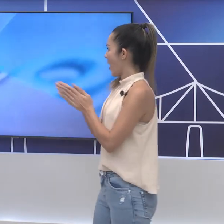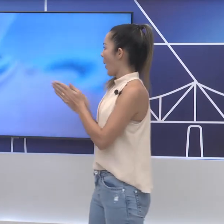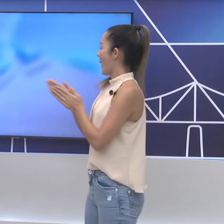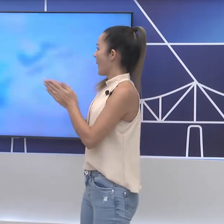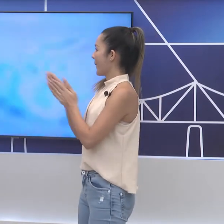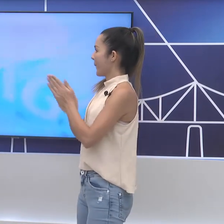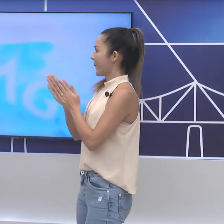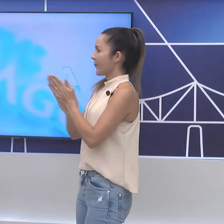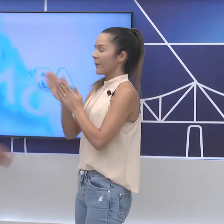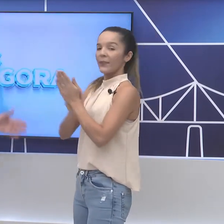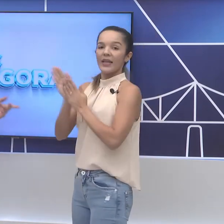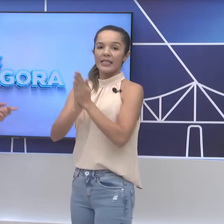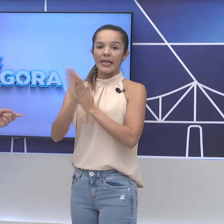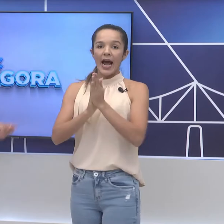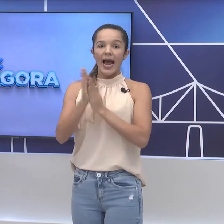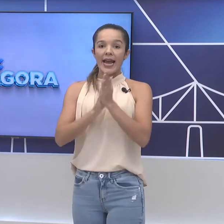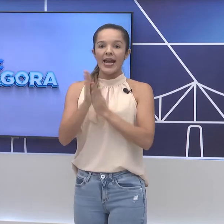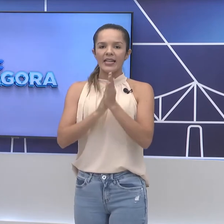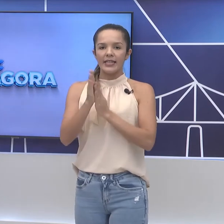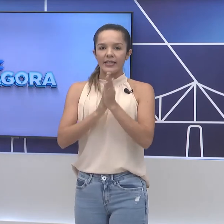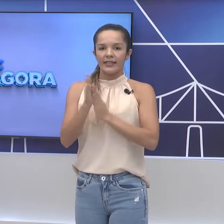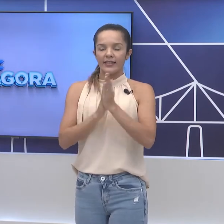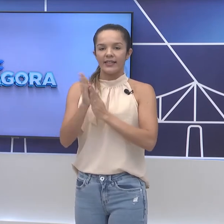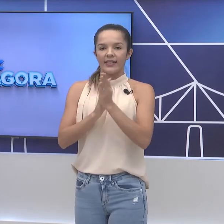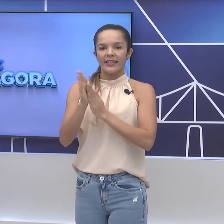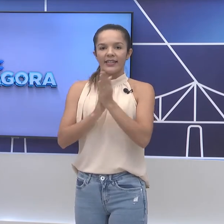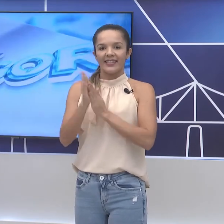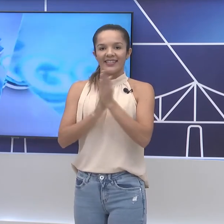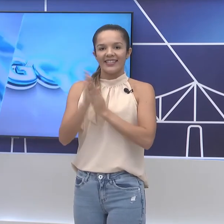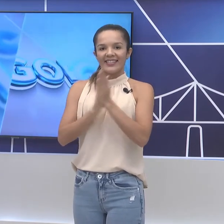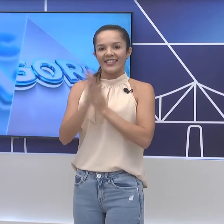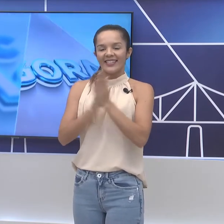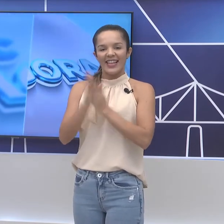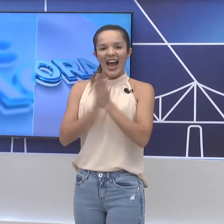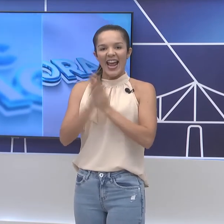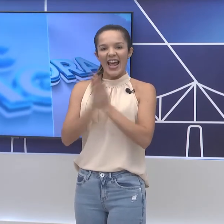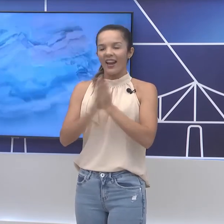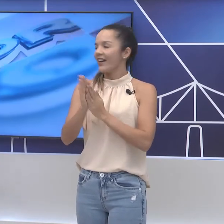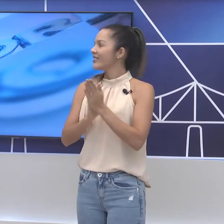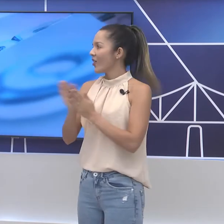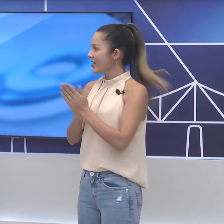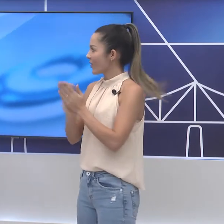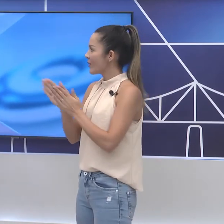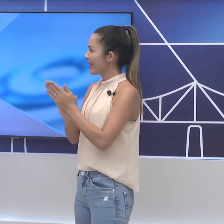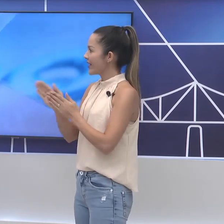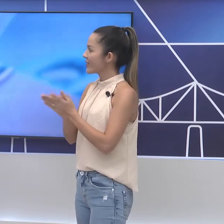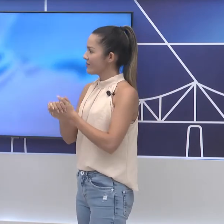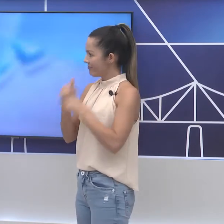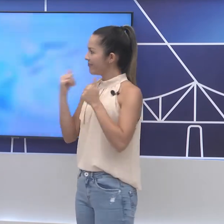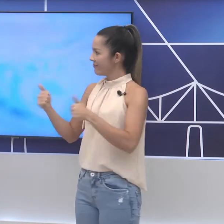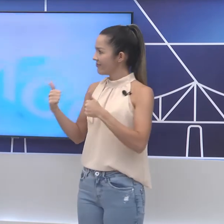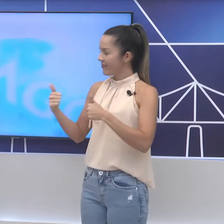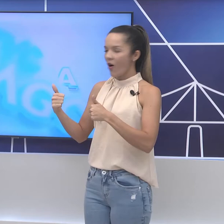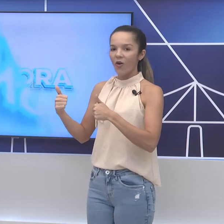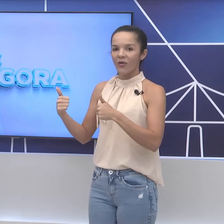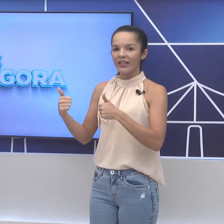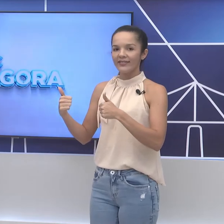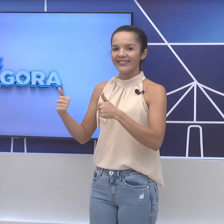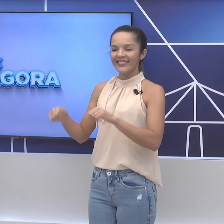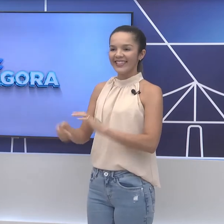computador para processar. My friend director. Será gostou? Ela? Nossa, tá com inglês. Meu amigo diretor. Hein?